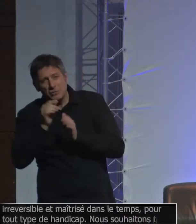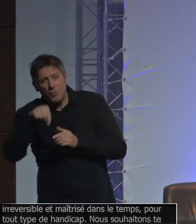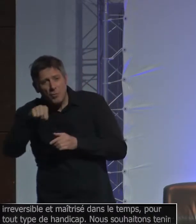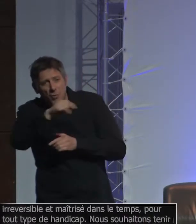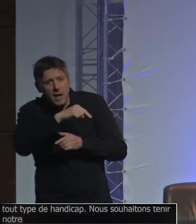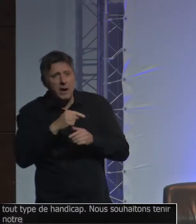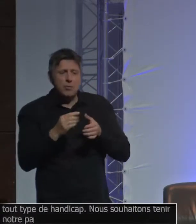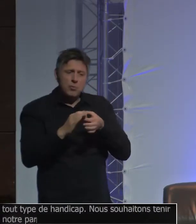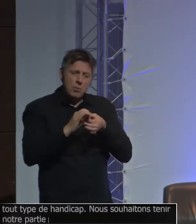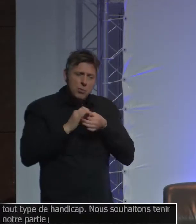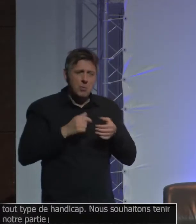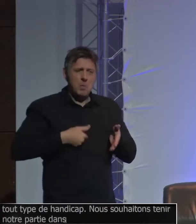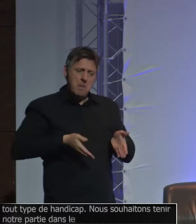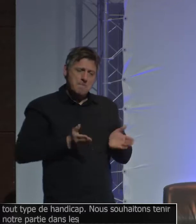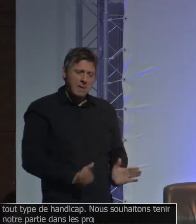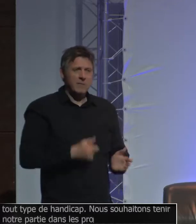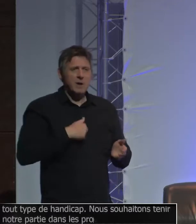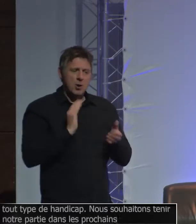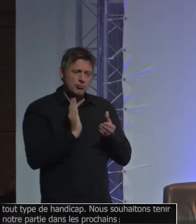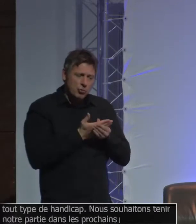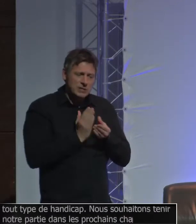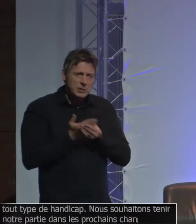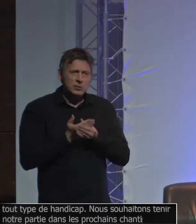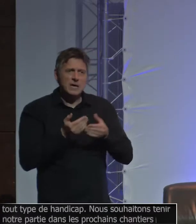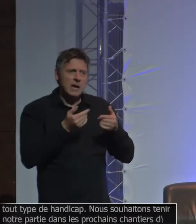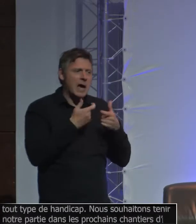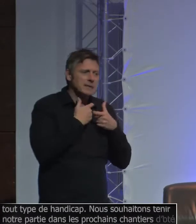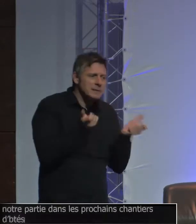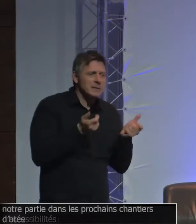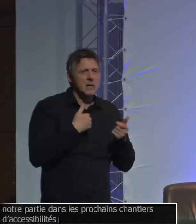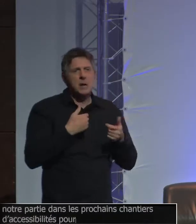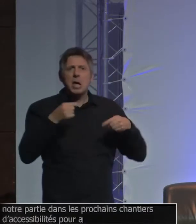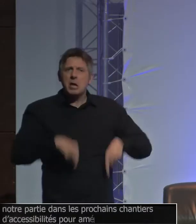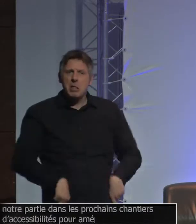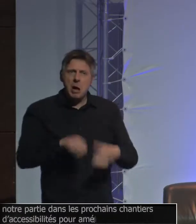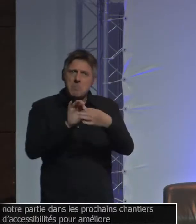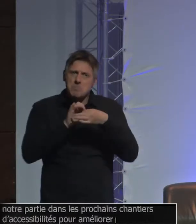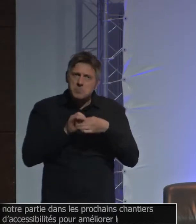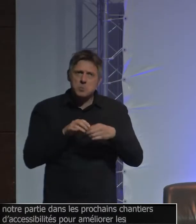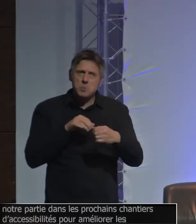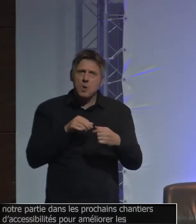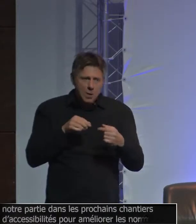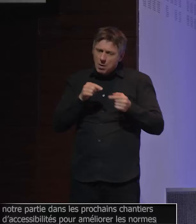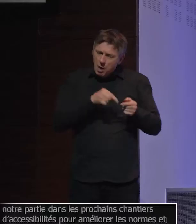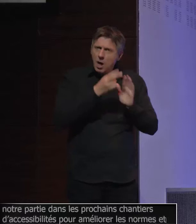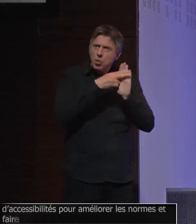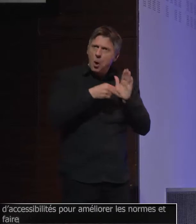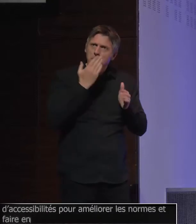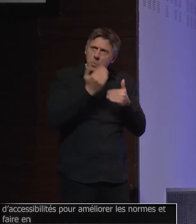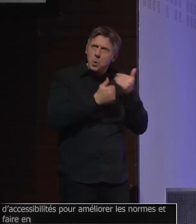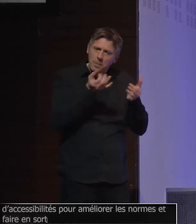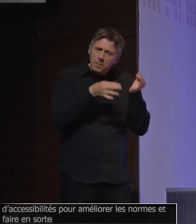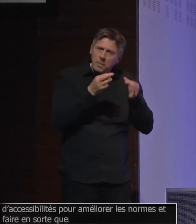notre parti dans les prochains chantiers d'accessibilité ouverts par les pouvoirs publics afin d'améliorer les normes et